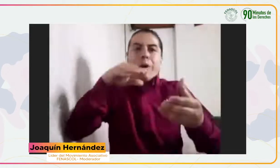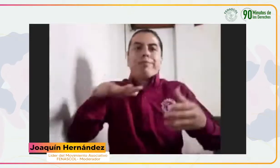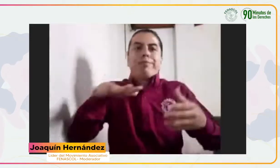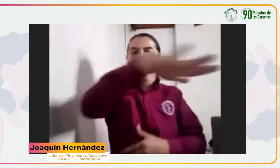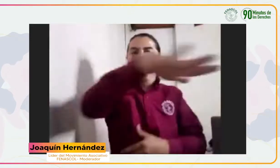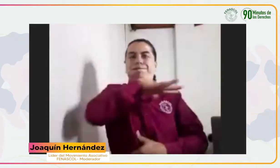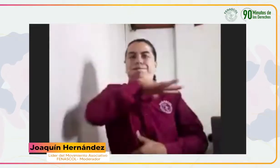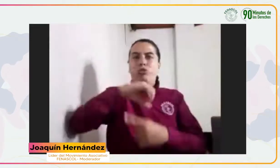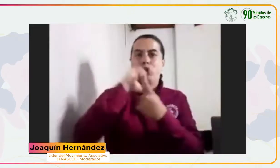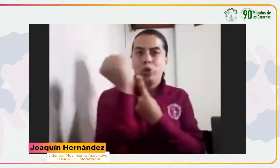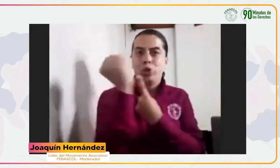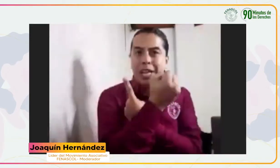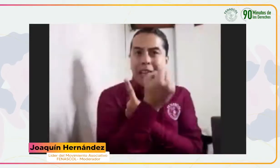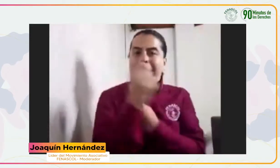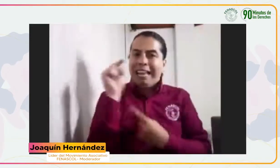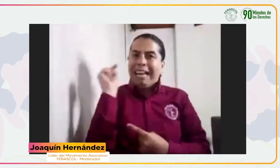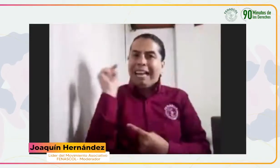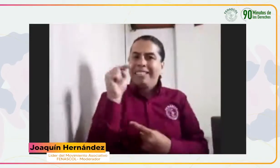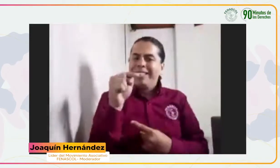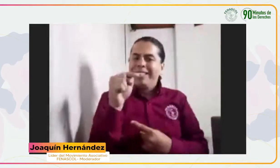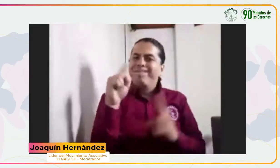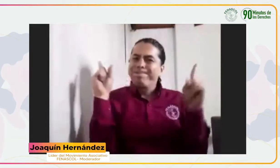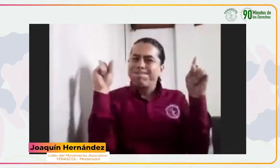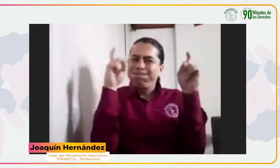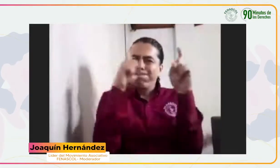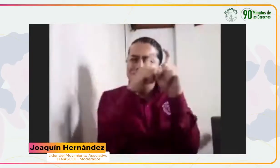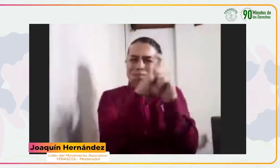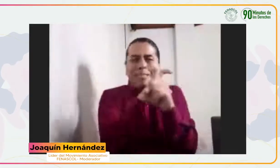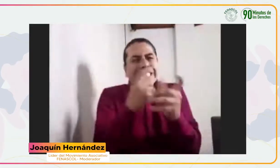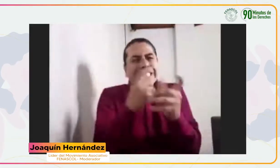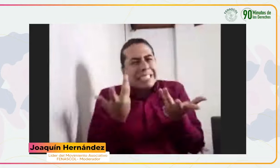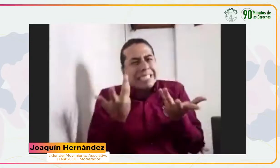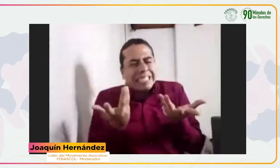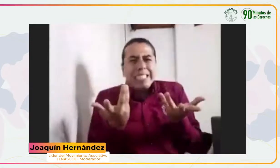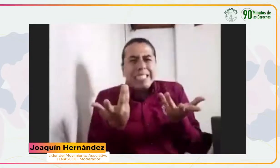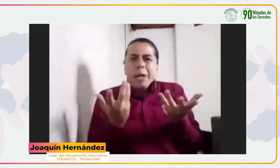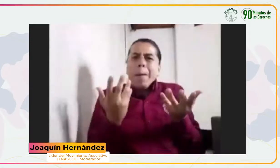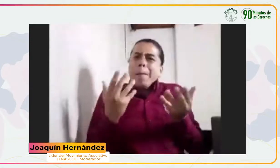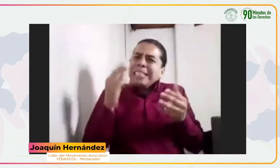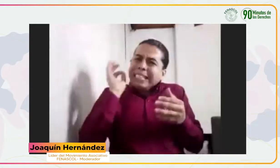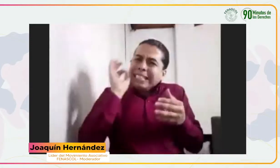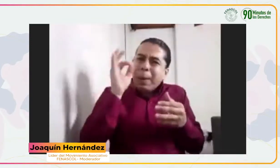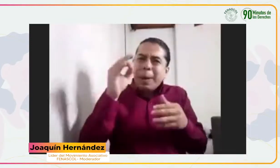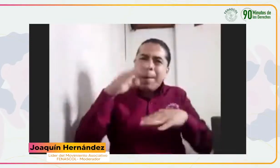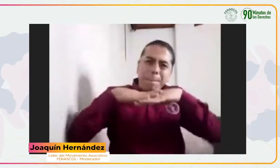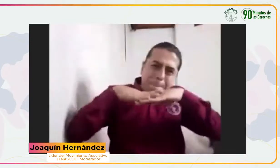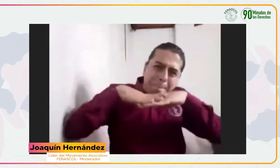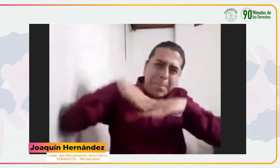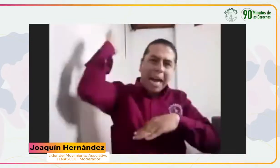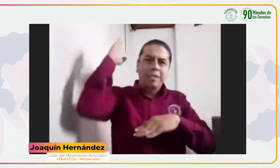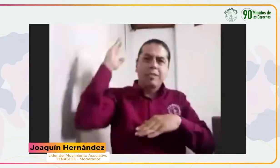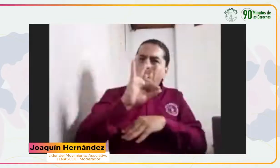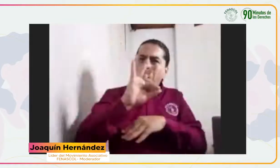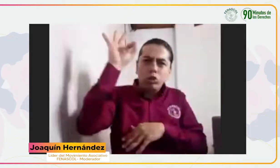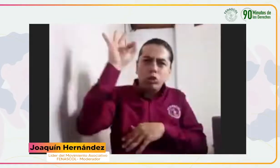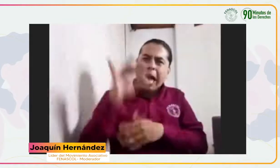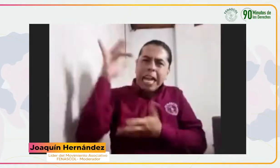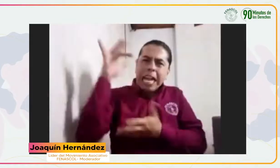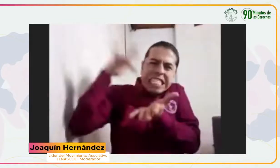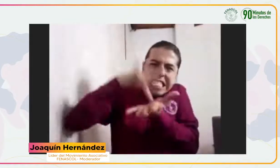esos paradigmas que se vienen, esas representaciones sociales que se han venido también develando a través de la historia. Y